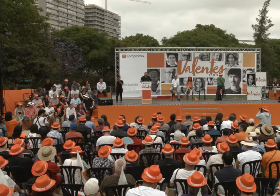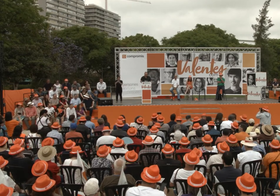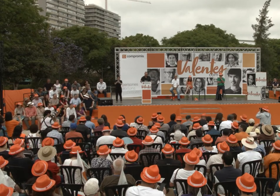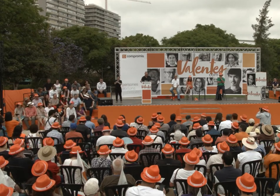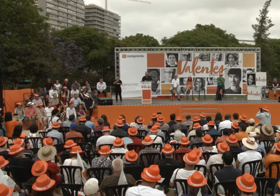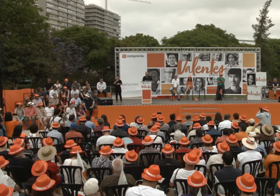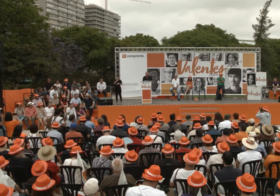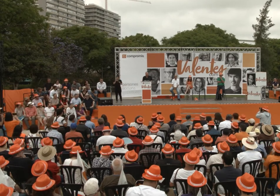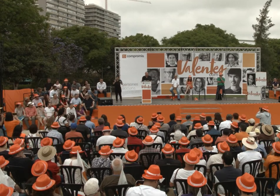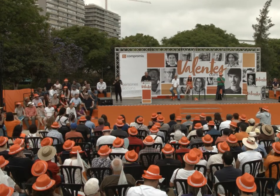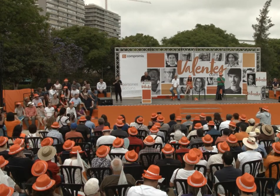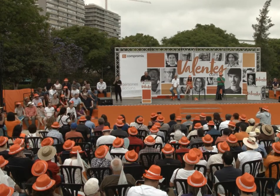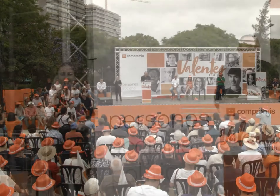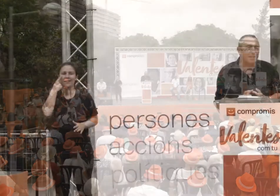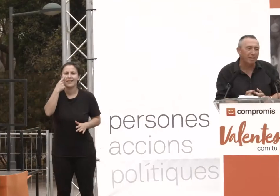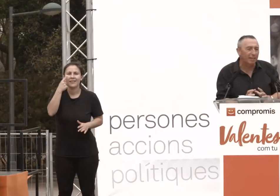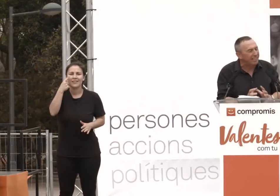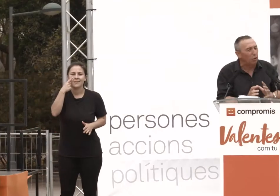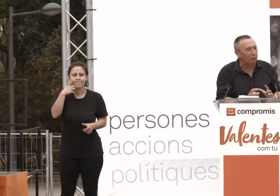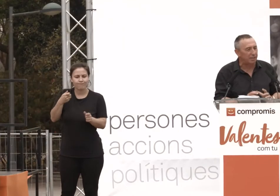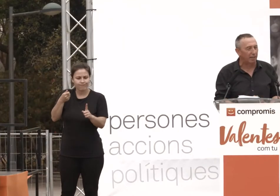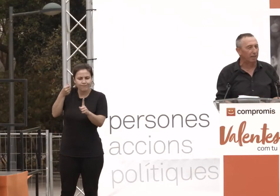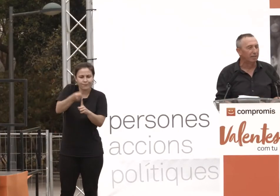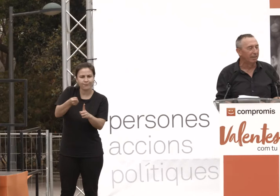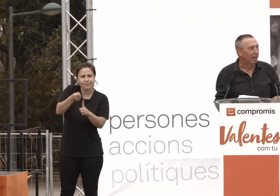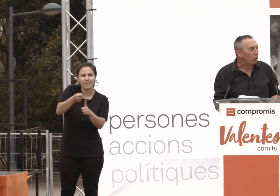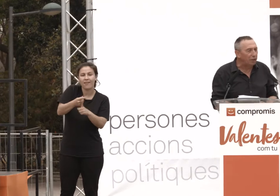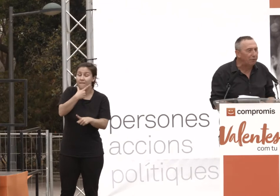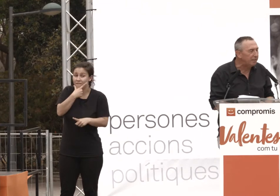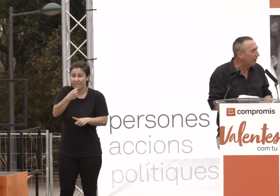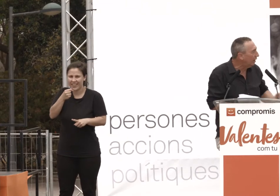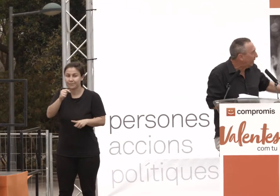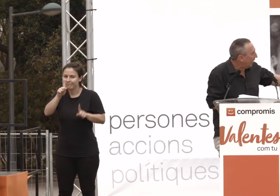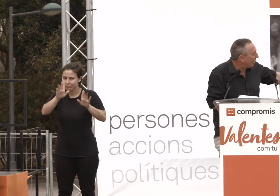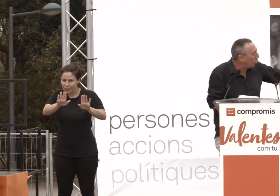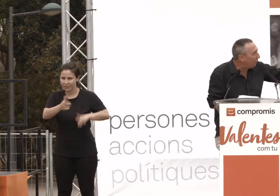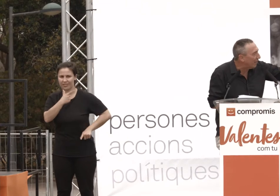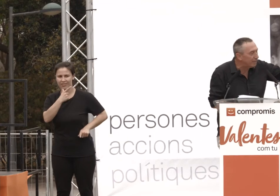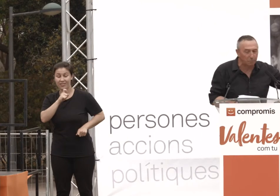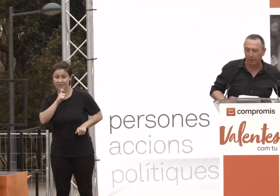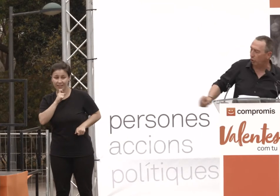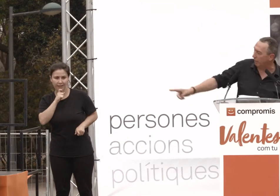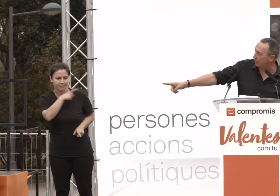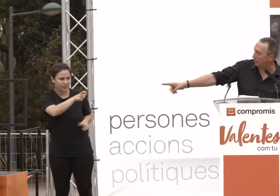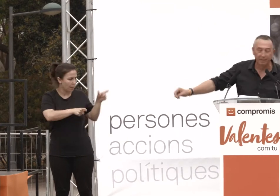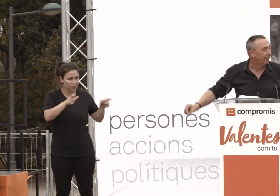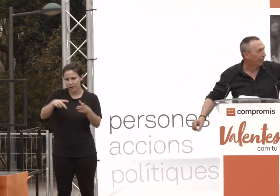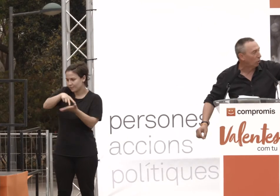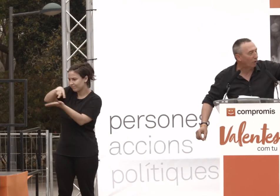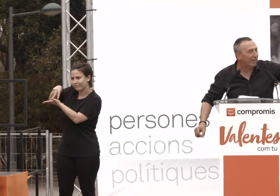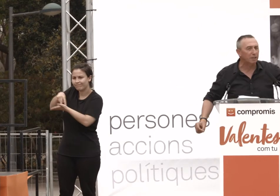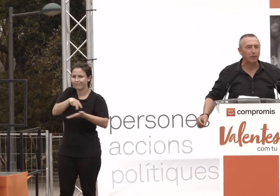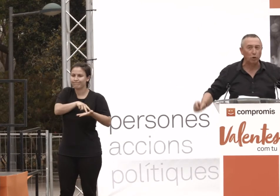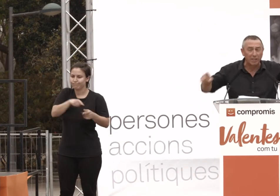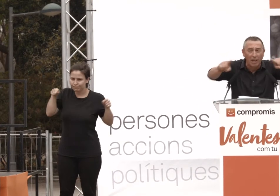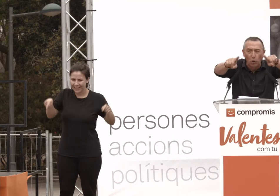què? Mireu, pegar canya és lo fàcil. Lo difícil és lo que fan aquestes persones. Lo